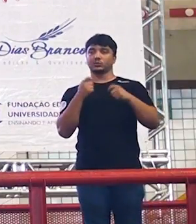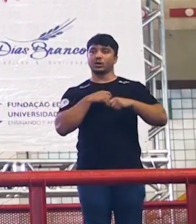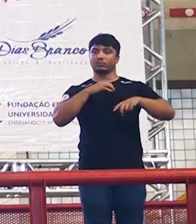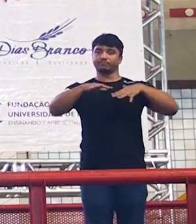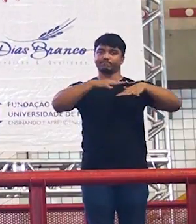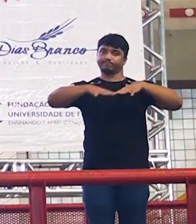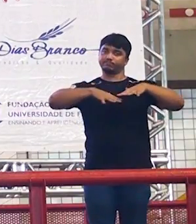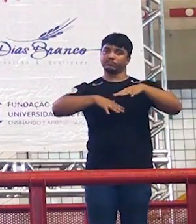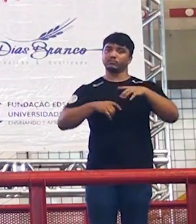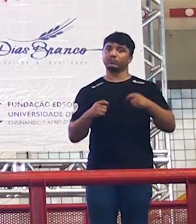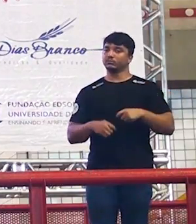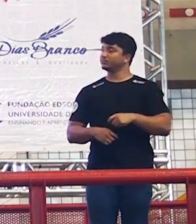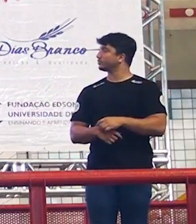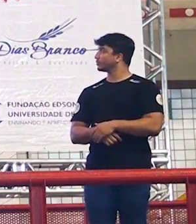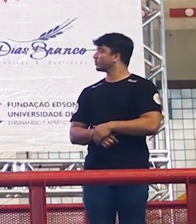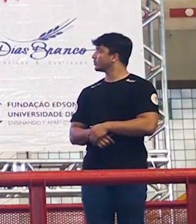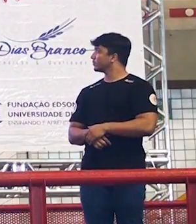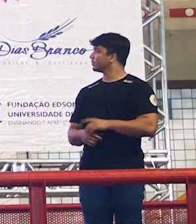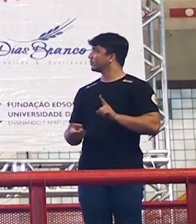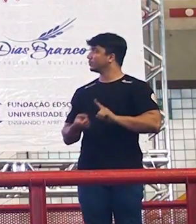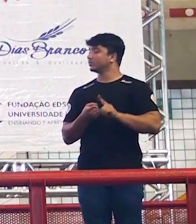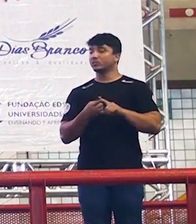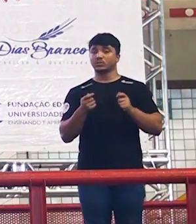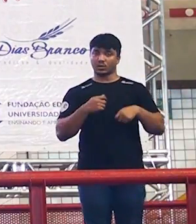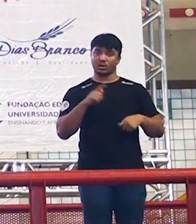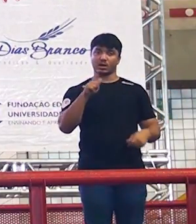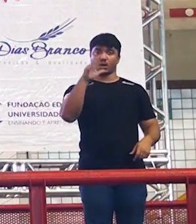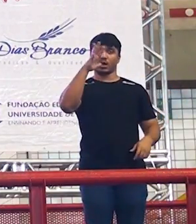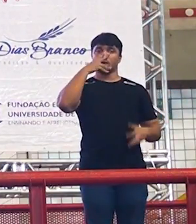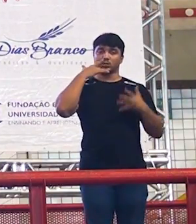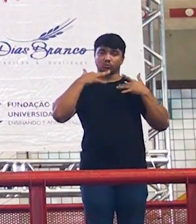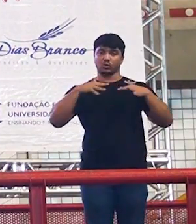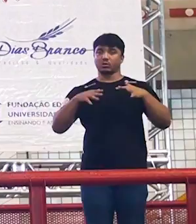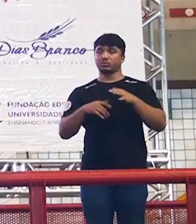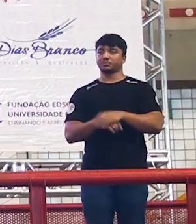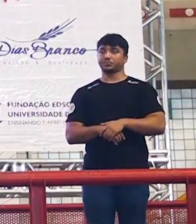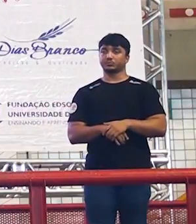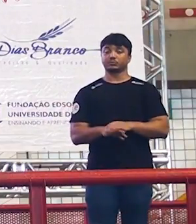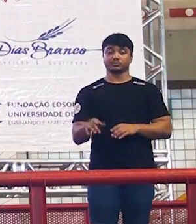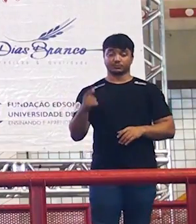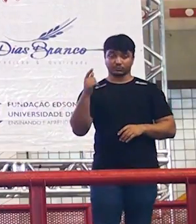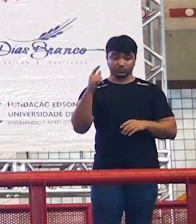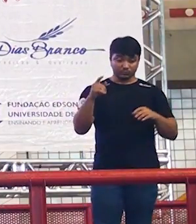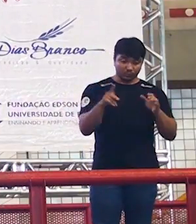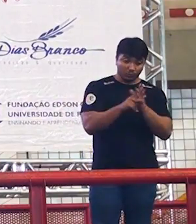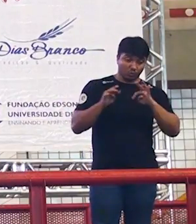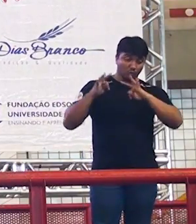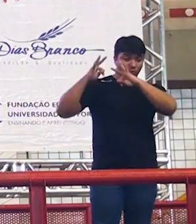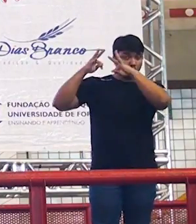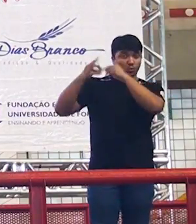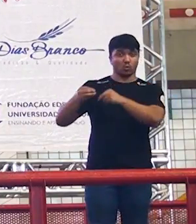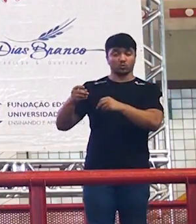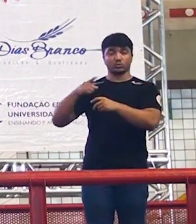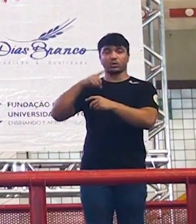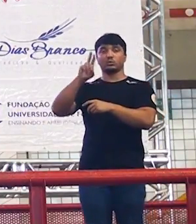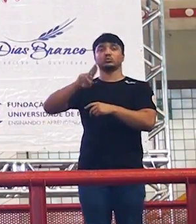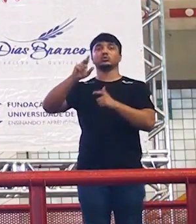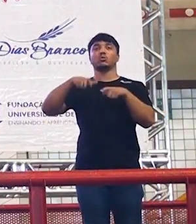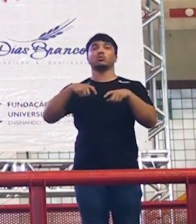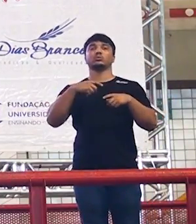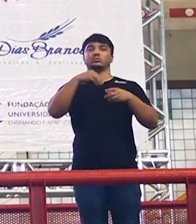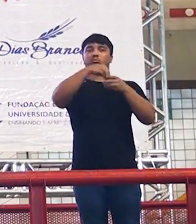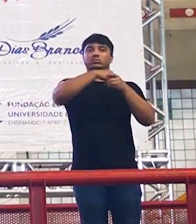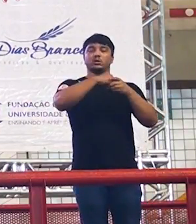turbina. E pode ainda ser gás natural. Todos esses combustíveis, eles são usados dentro de uma